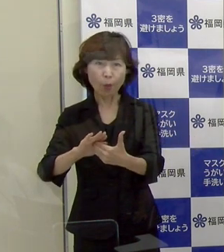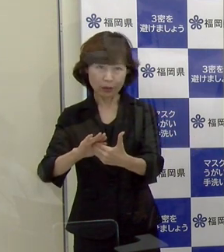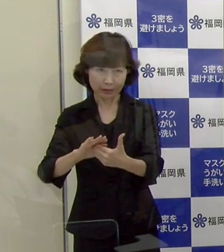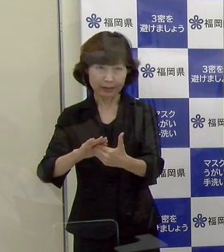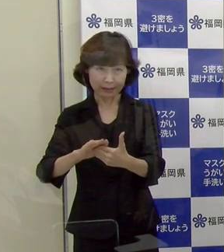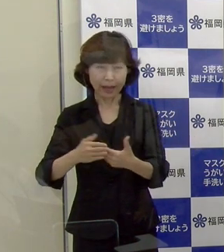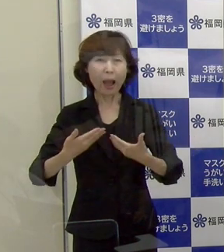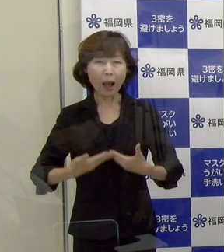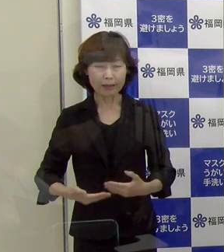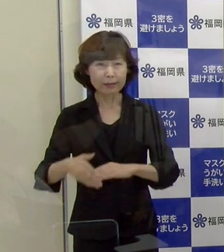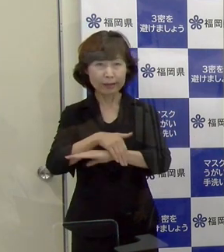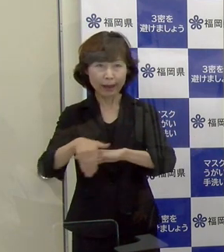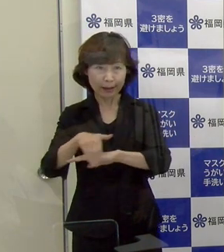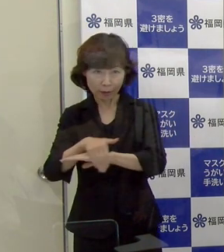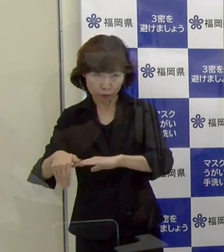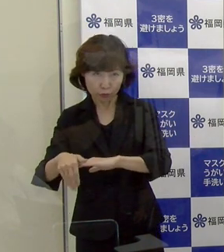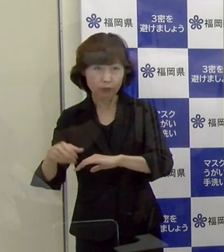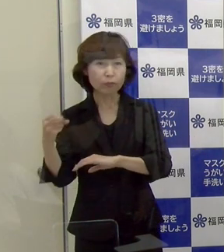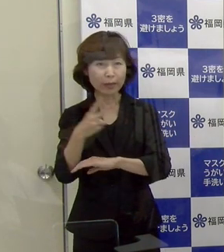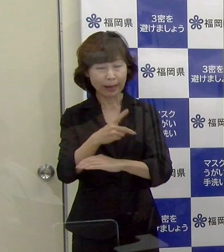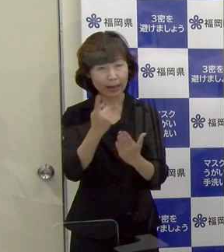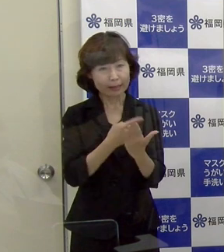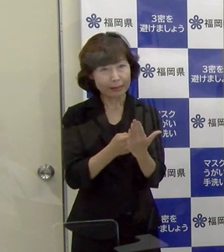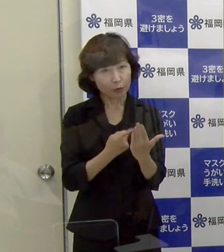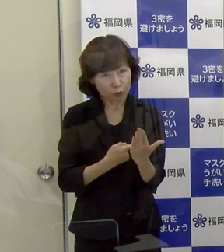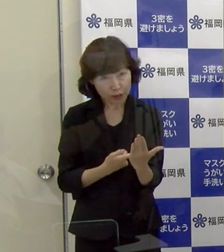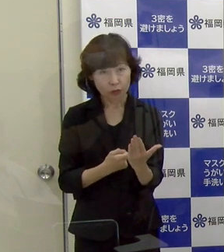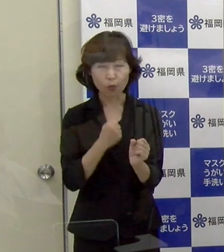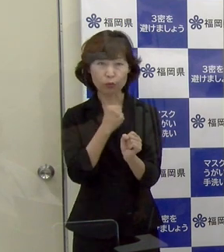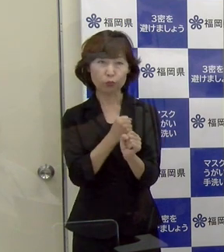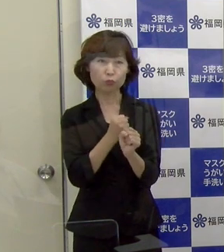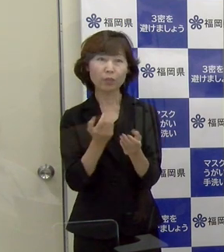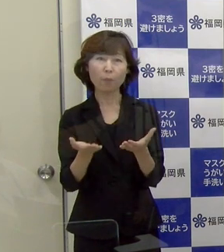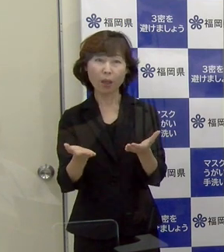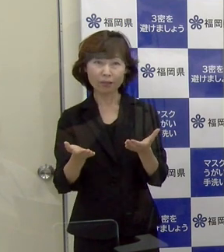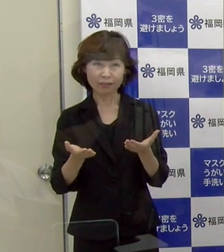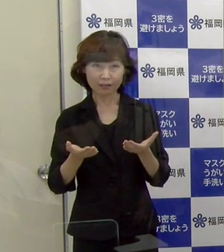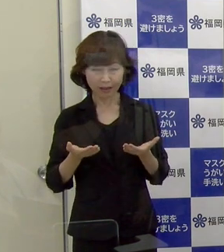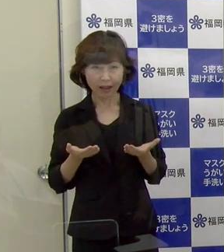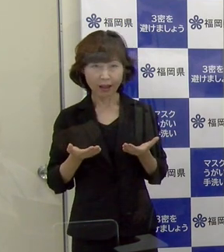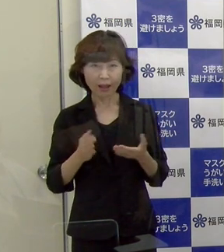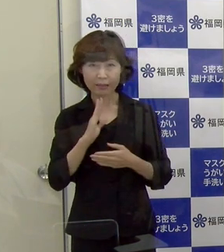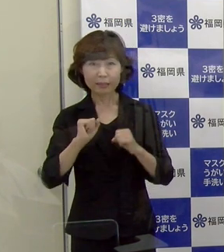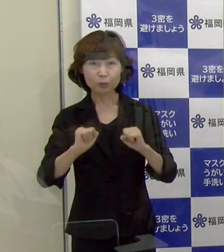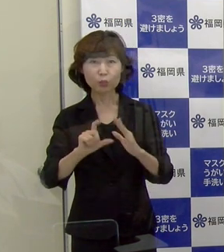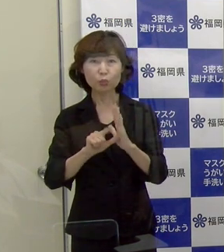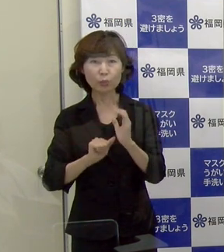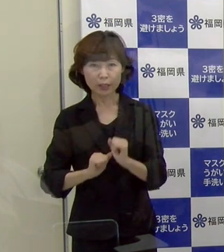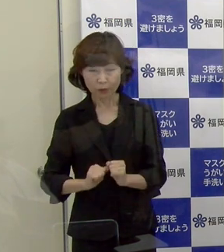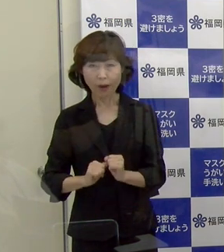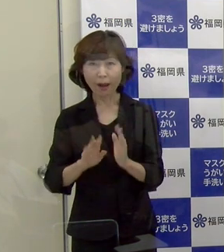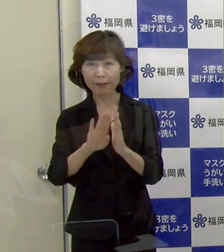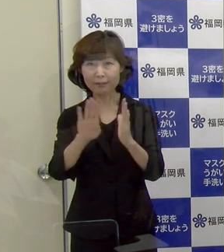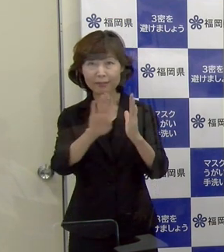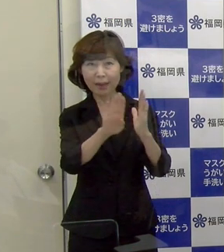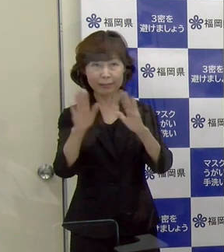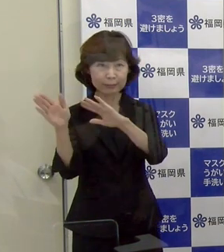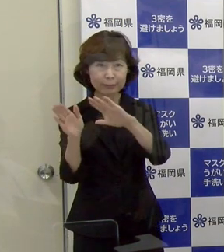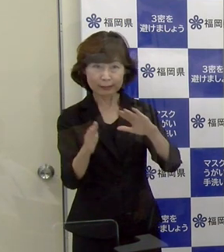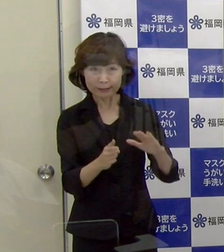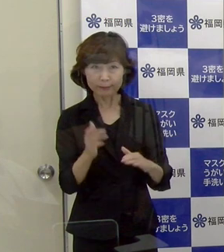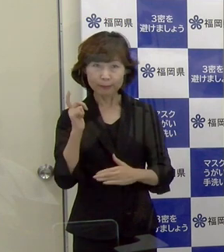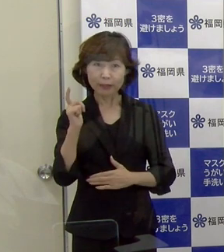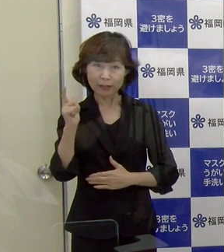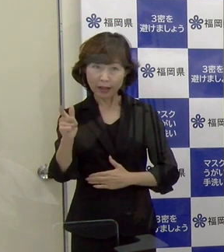は感染防止策のチェックリストを作成していただき実施に当たりましては関係のペッてーまた来場